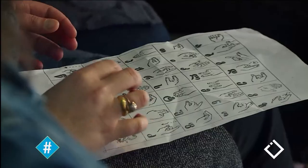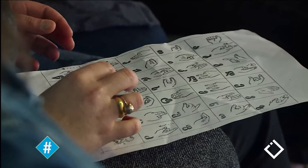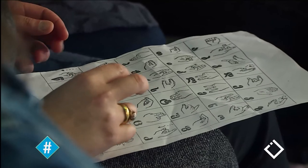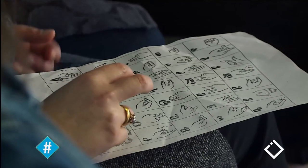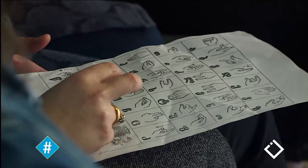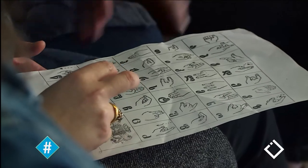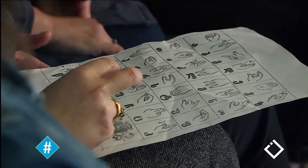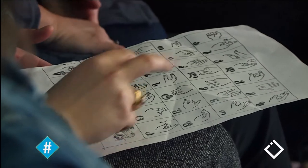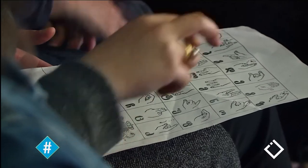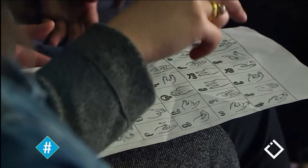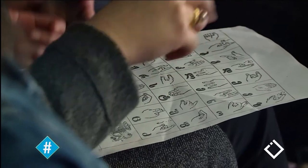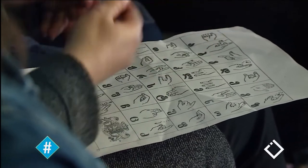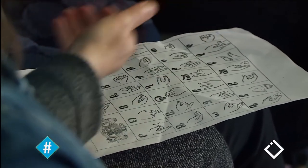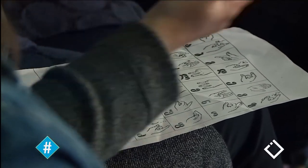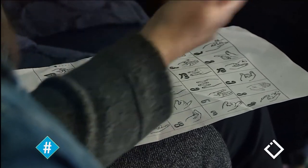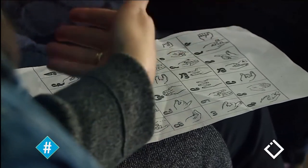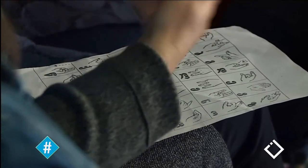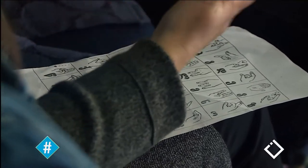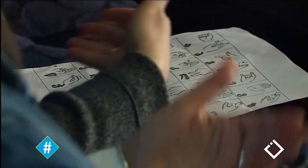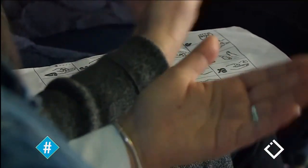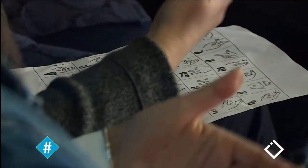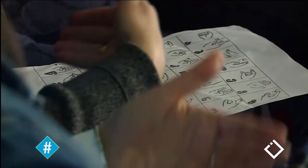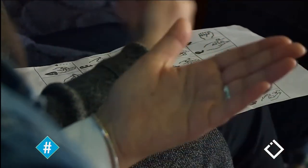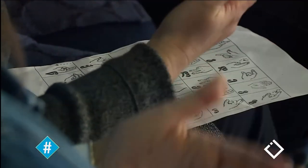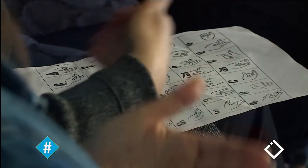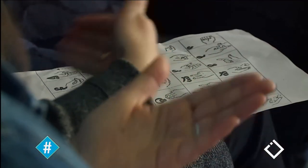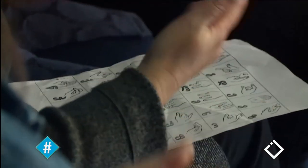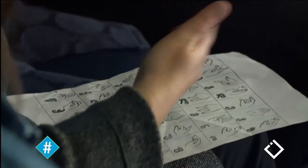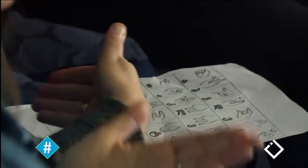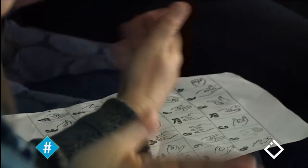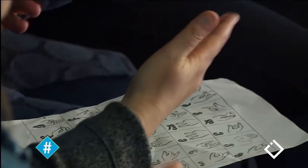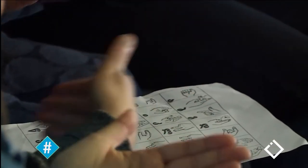ფეხი სიარული, ეს ყველა ჩვენ დიალოგებში გამოვიყენებთ.